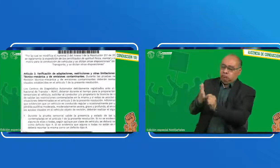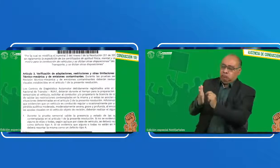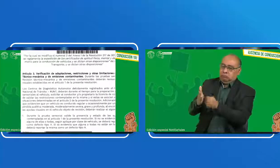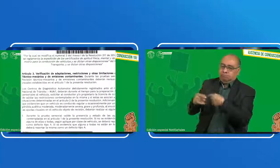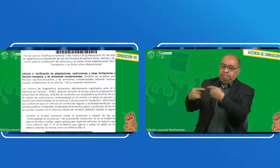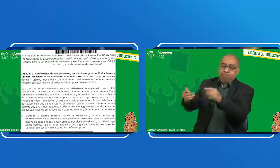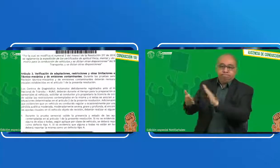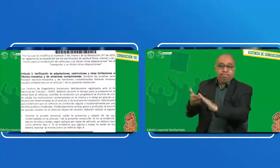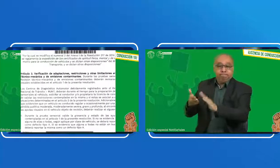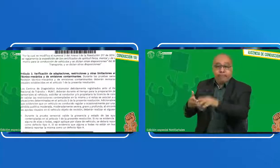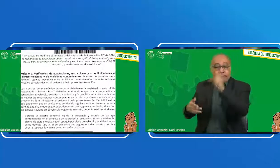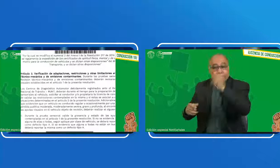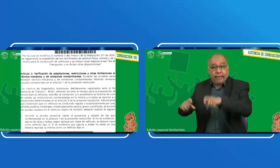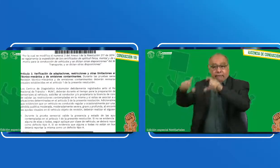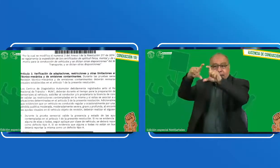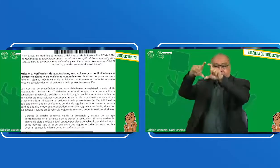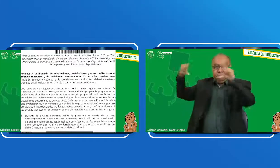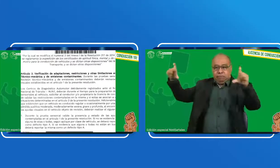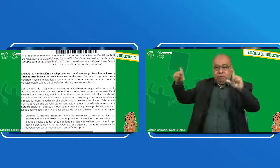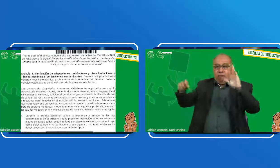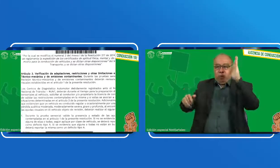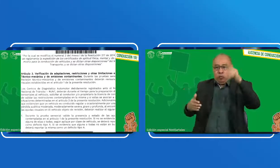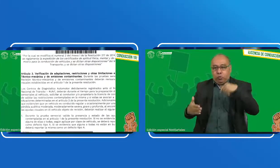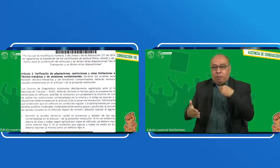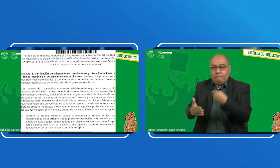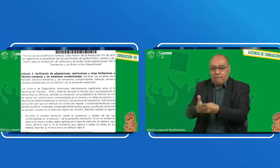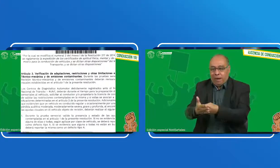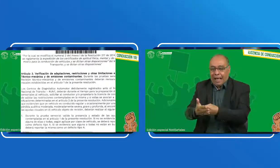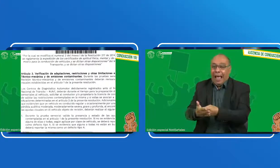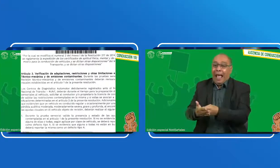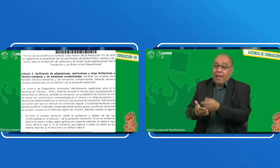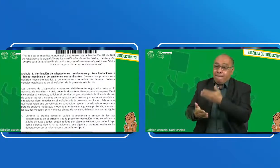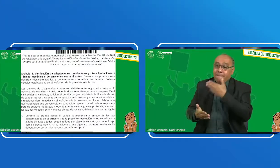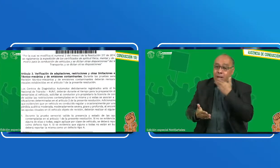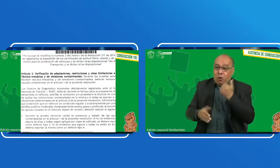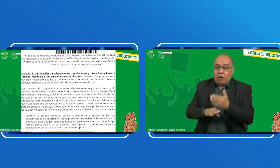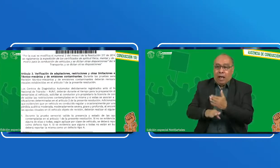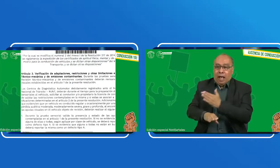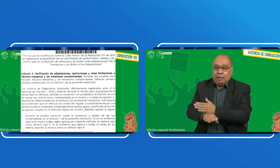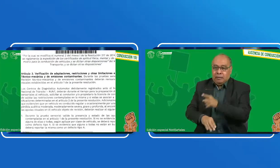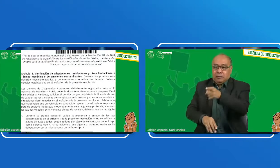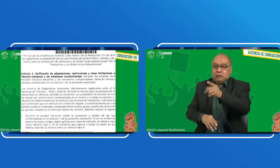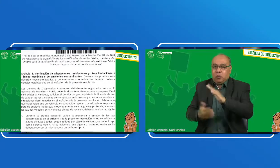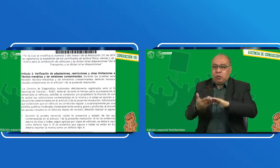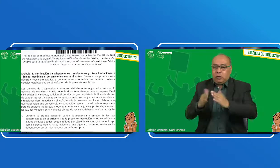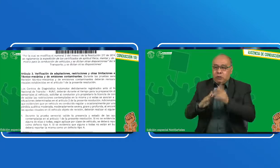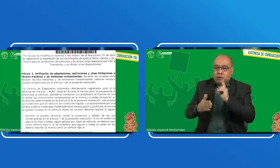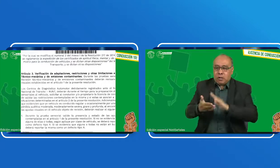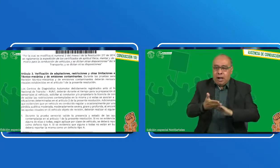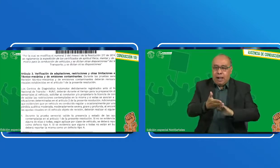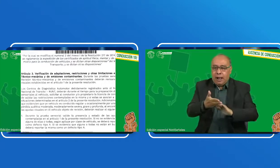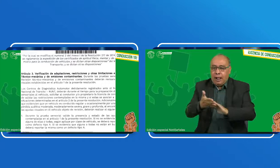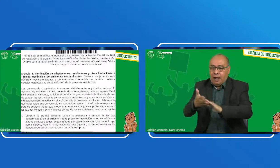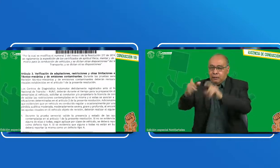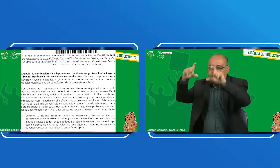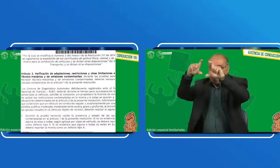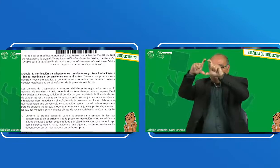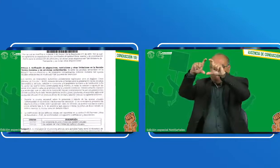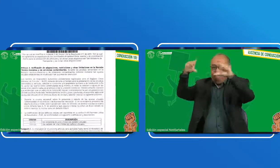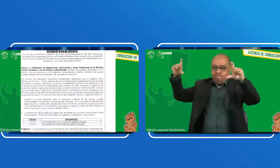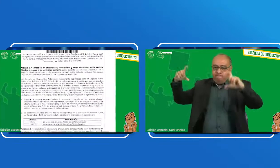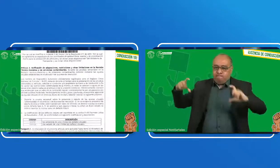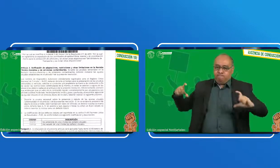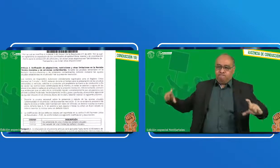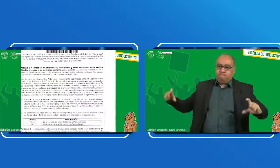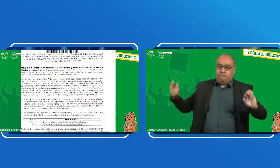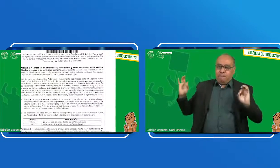de los espejos. Por ejemplo, en este caso podrían decir que no se puede usar esto